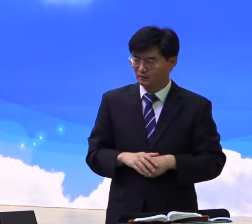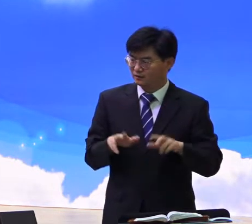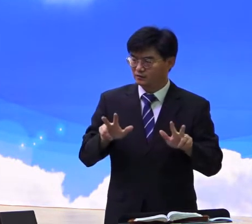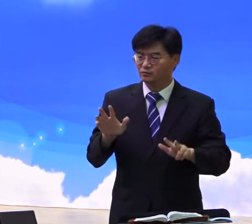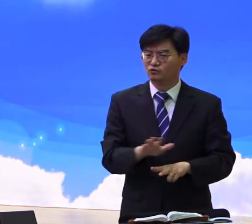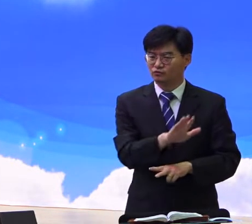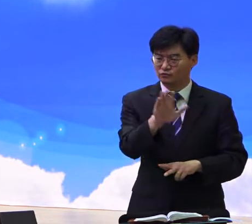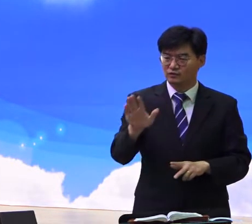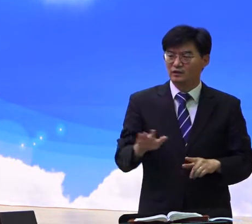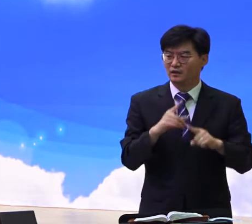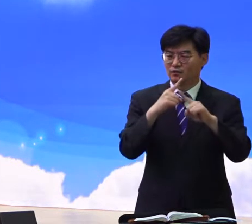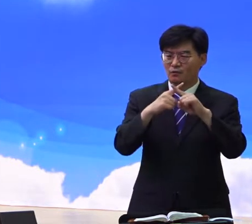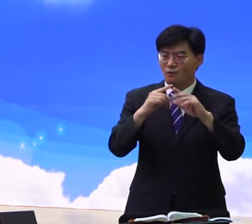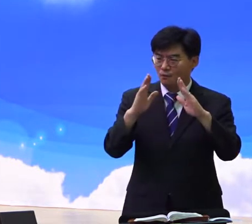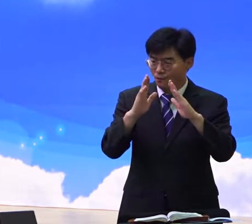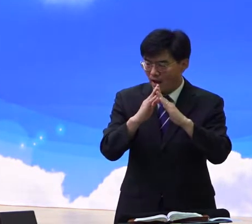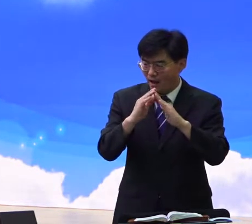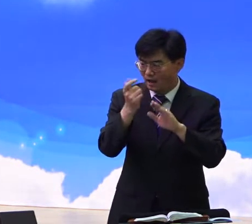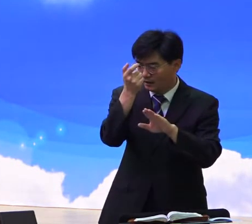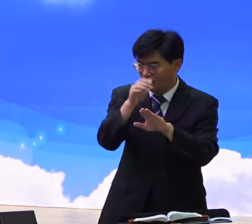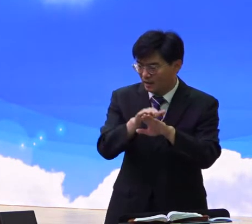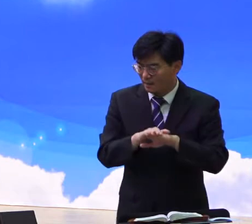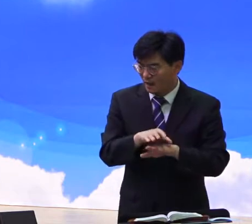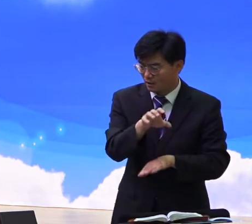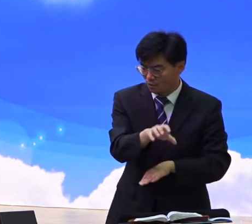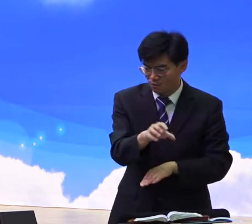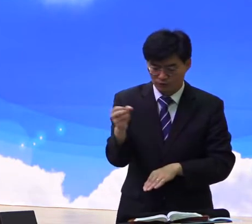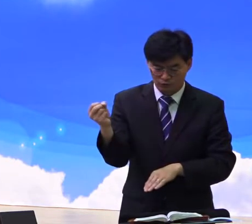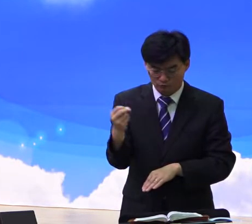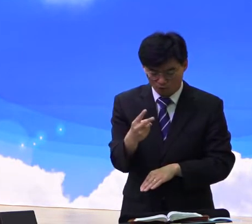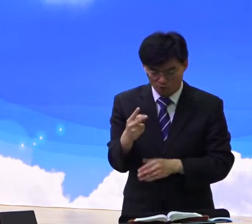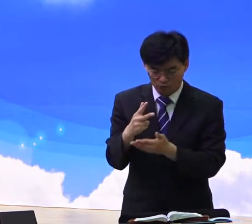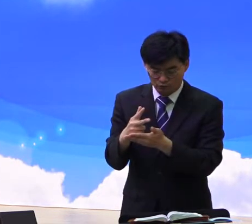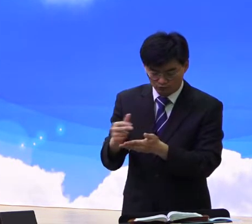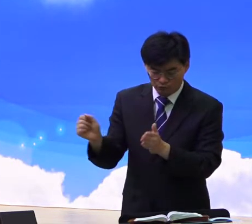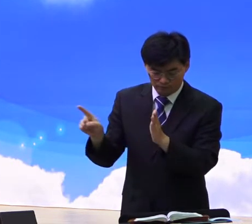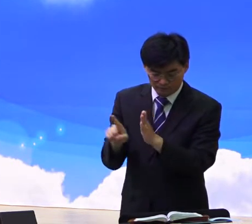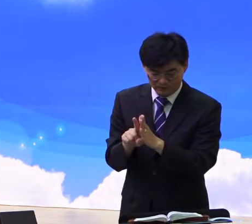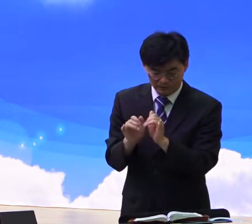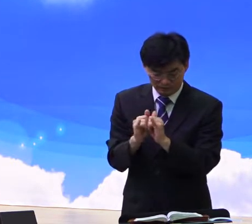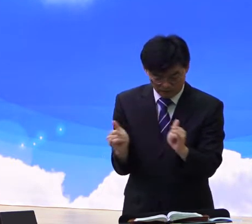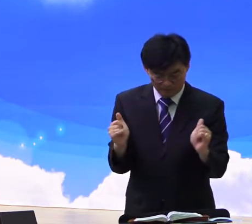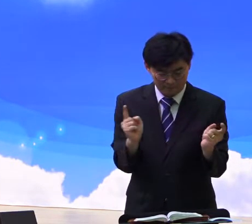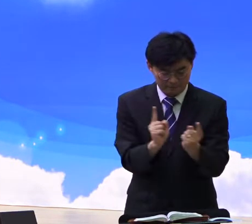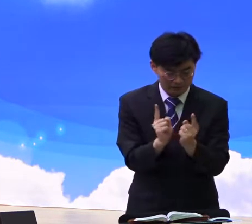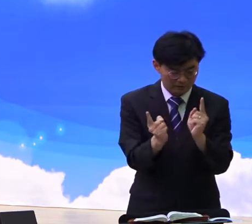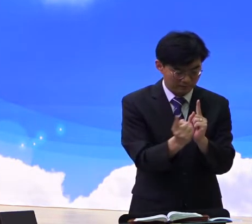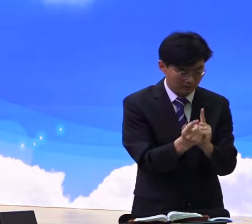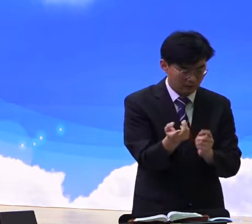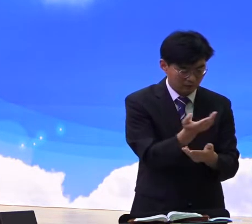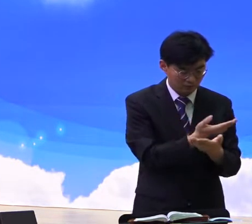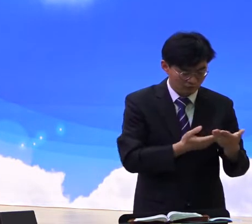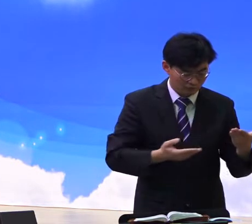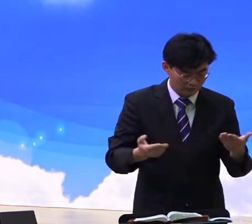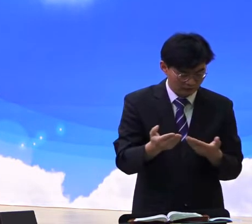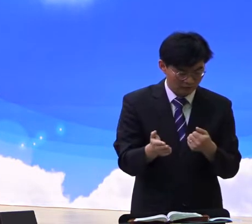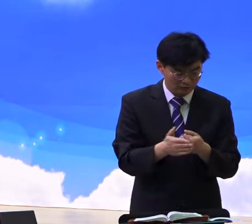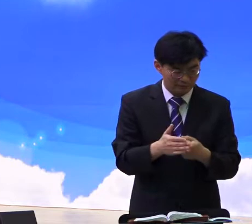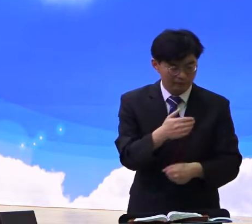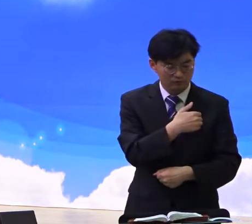담대하게 주의 말씀을 전하시는 주의 사자들을 보내주시어 우리 삶을 풍족하게 하심을